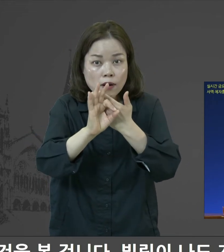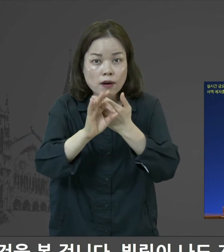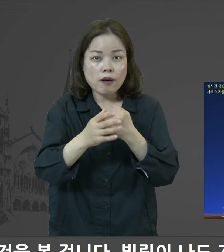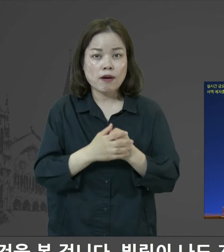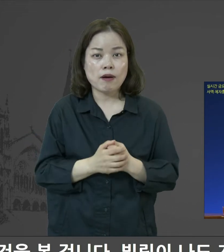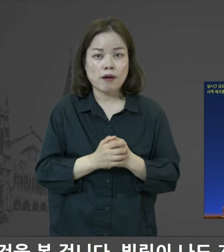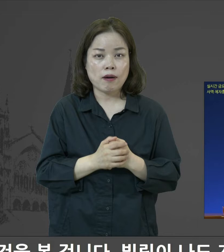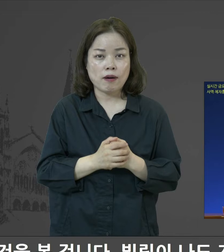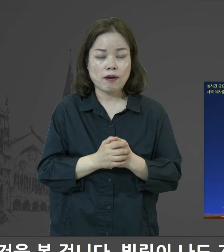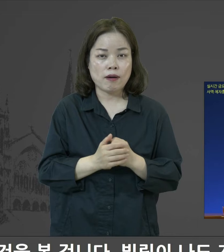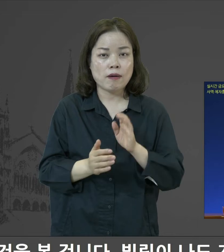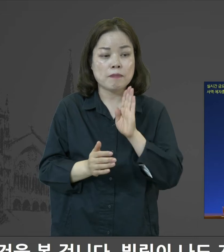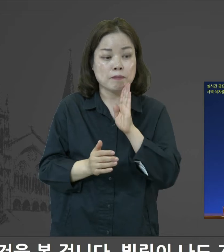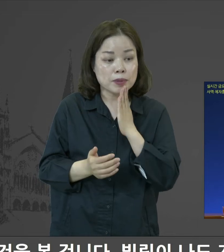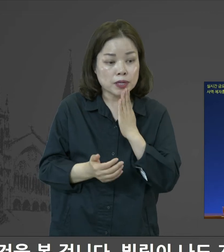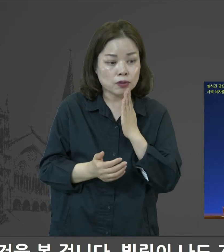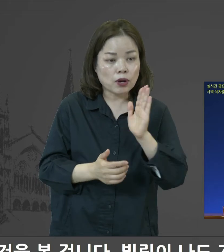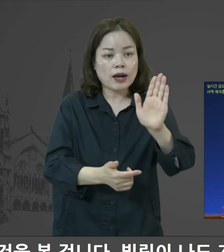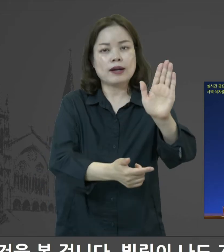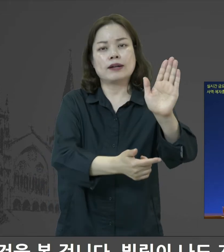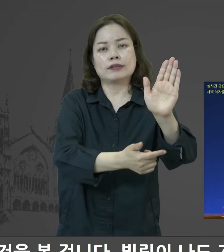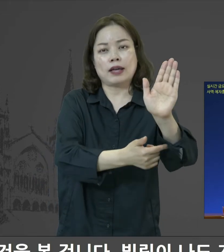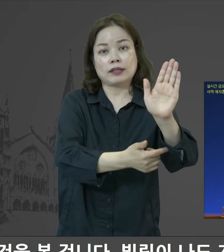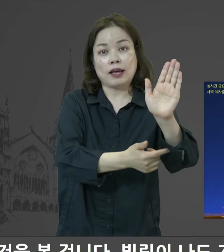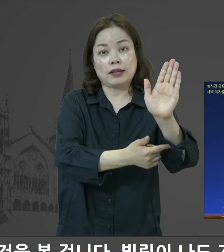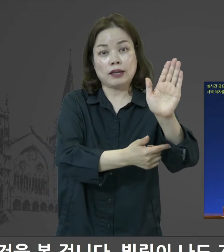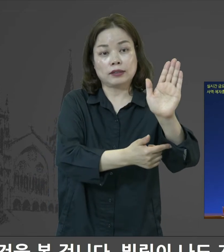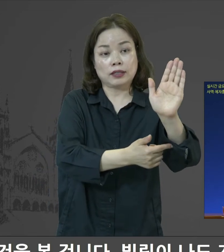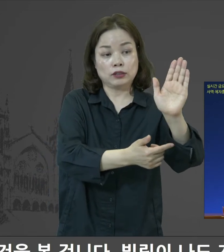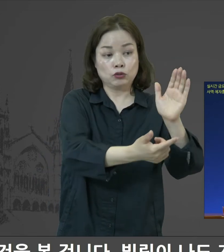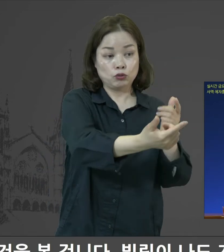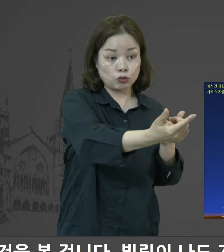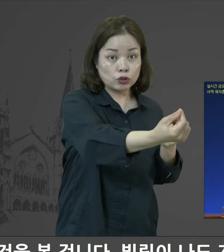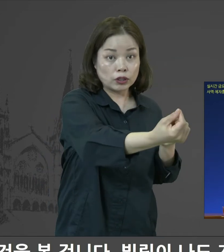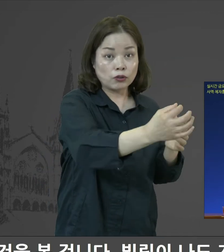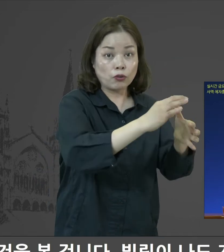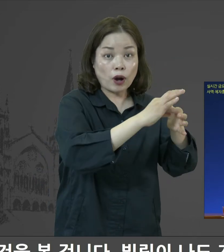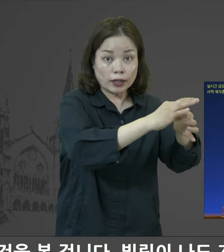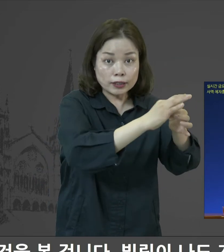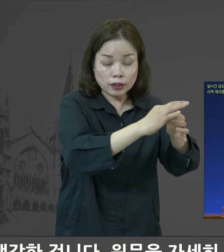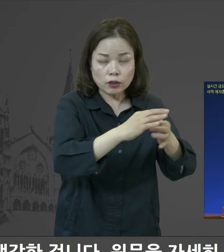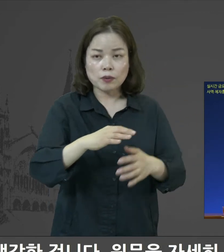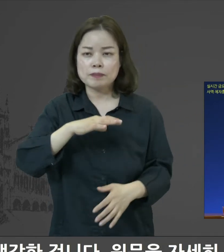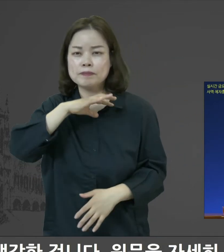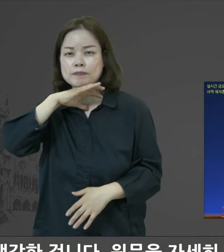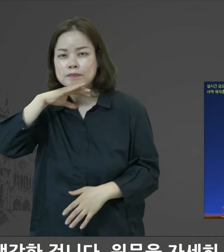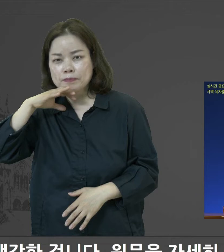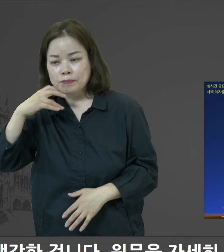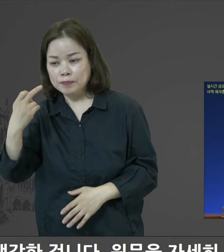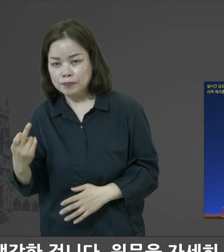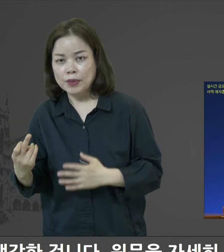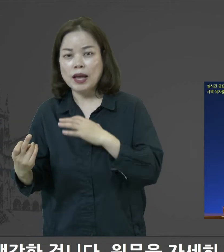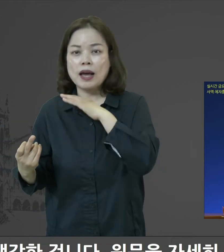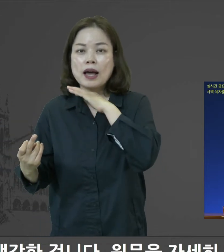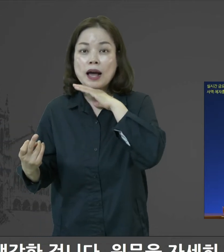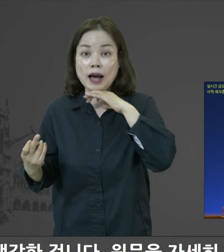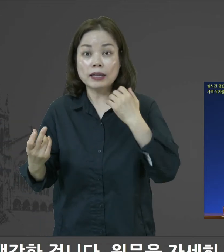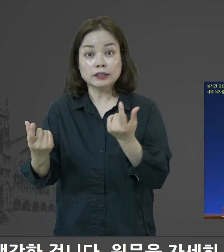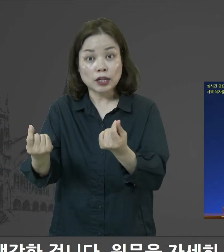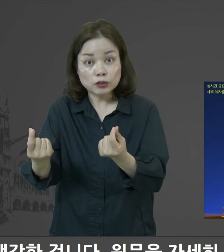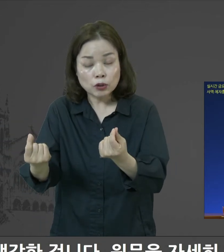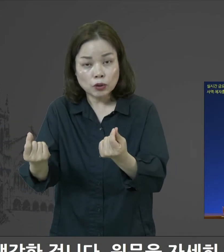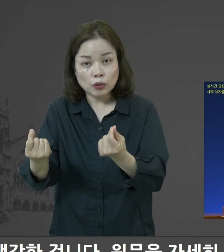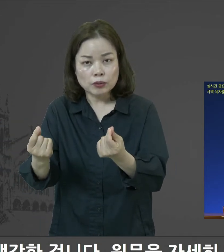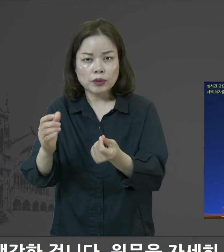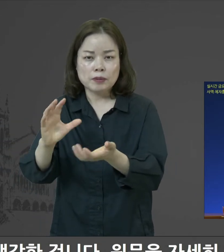빌립과 나다나엘도 이전에 안드레와 베드로처럼 이 메시아에 대한 관심이 있었던 것 같아요. 이들이 메시아를